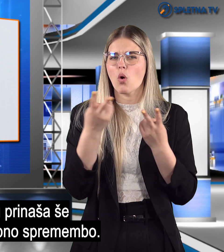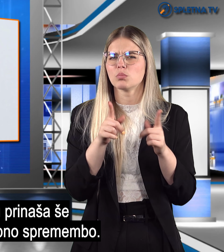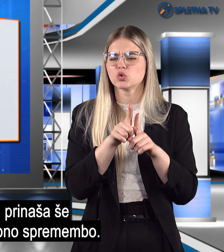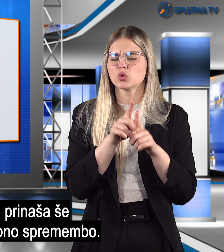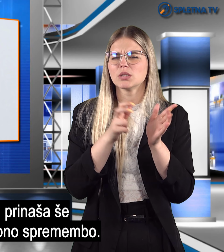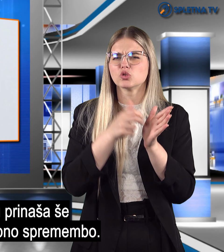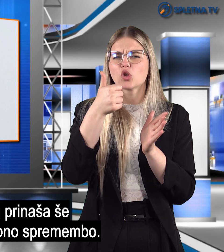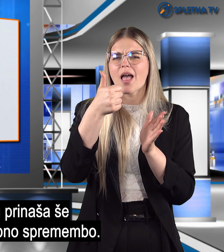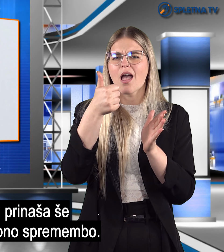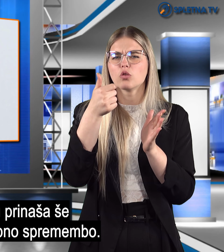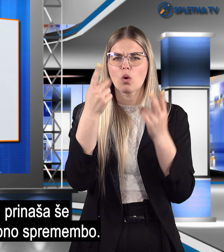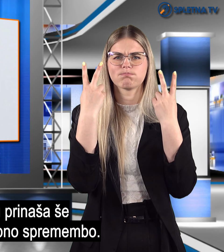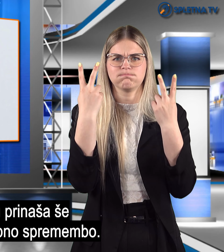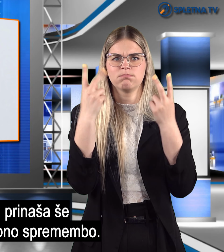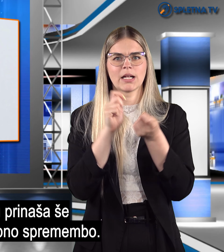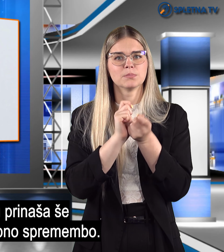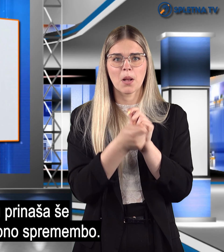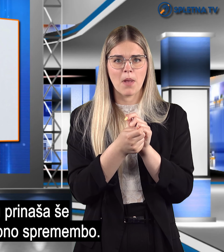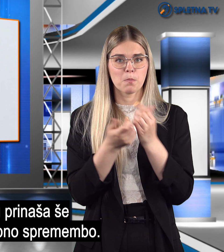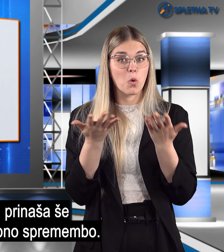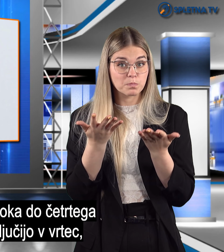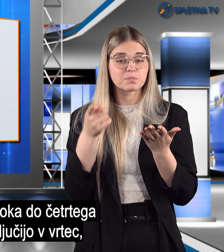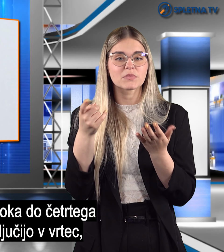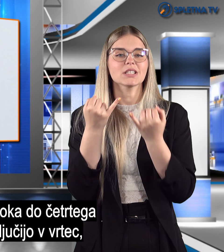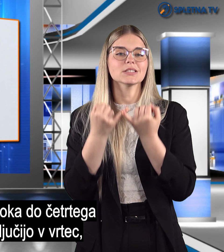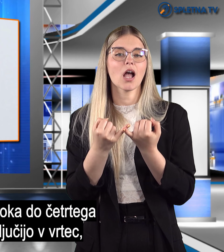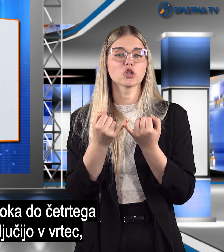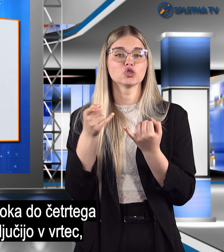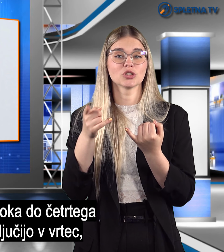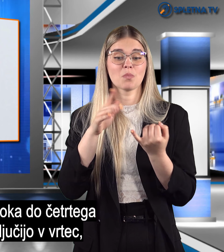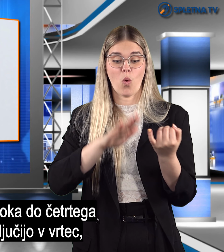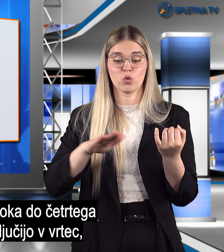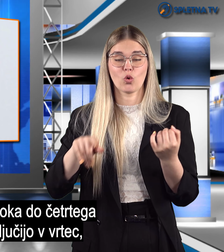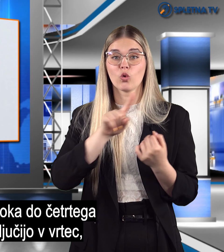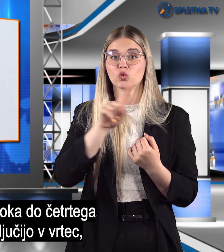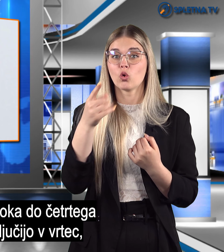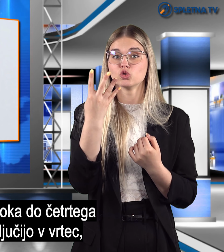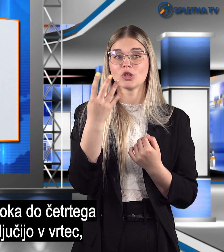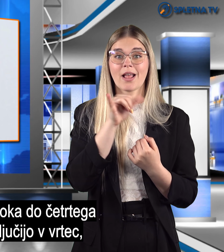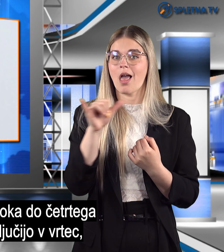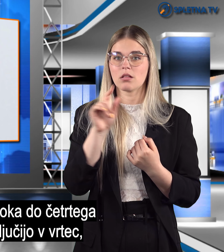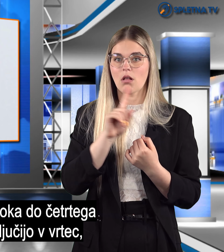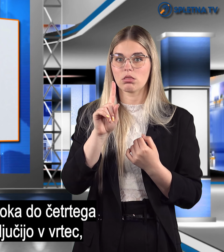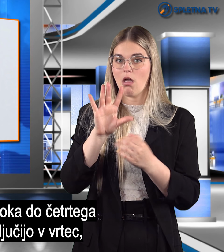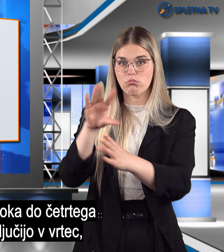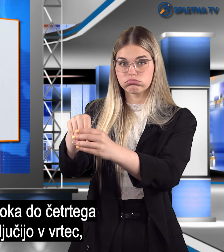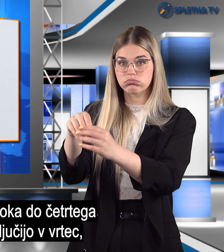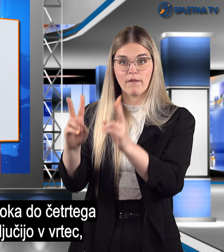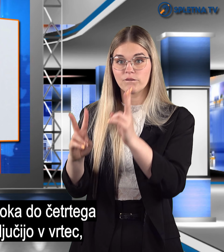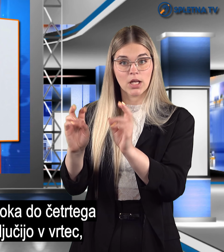še eno pomembno spremembo. Starši, ki otroka do 4. leta ne vključijo v vrtec, ne bi